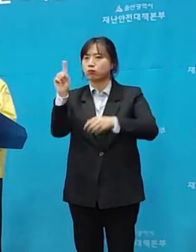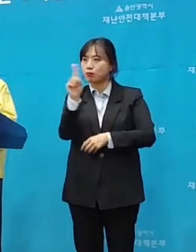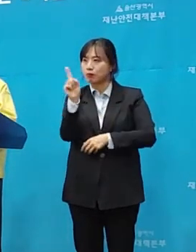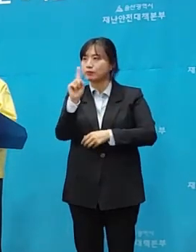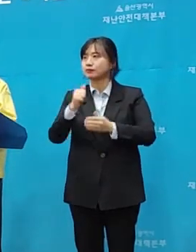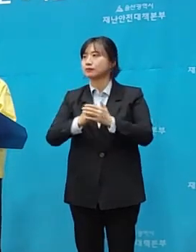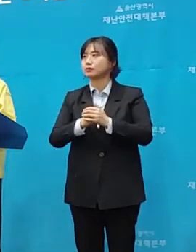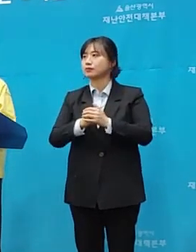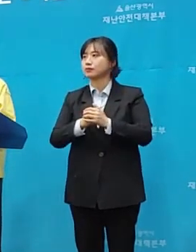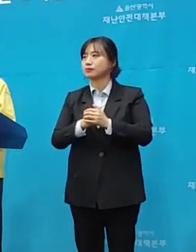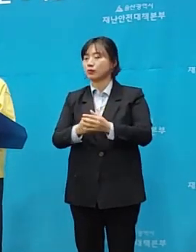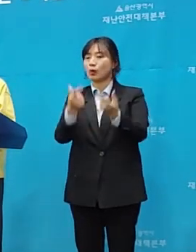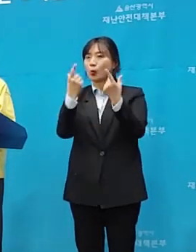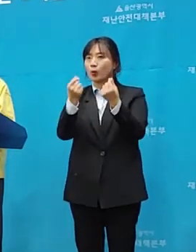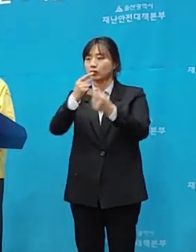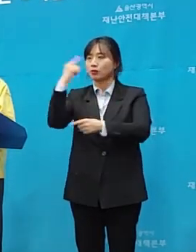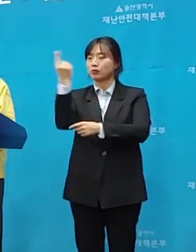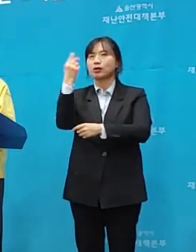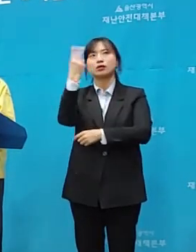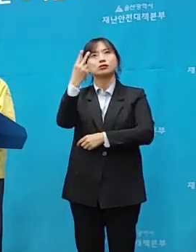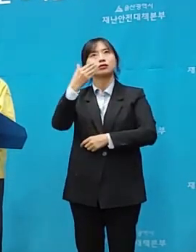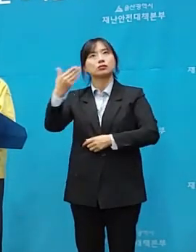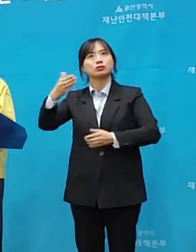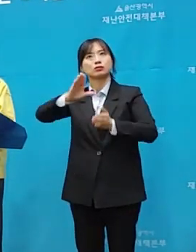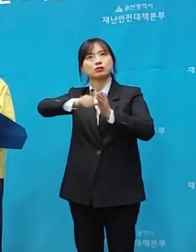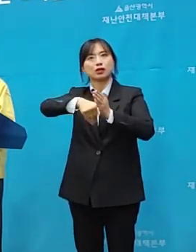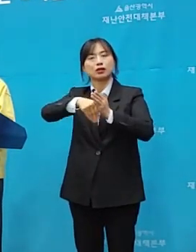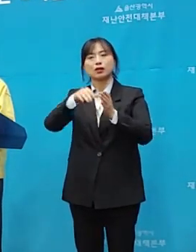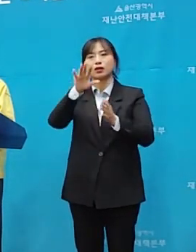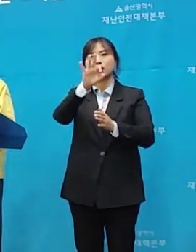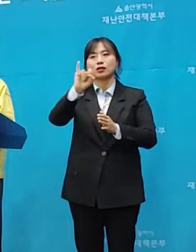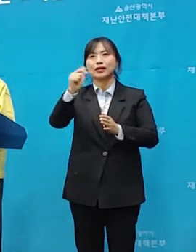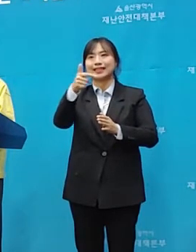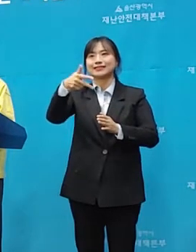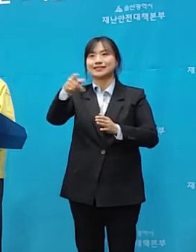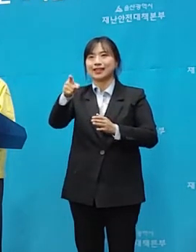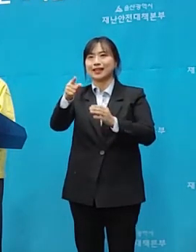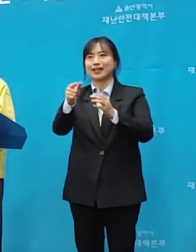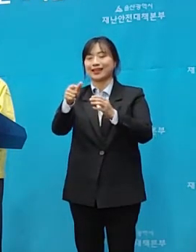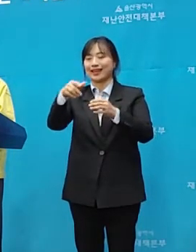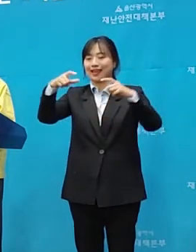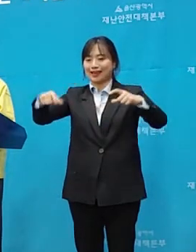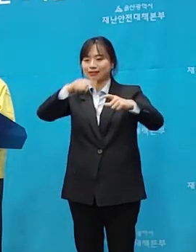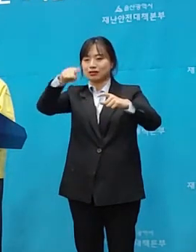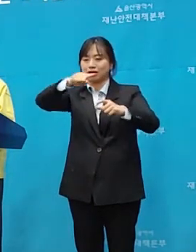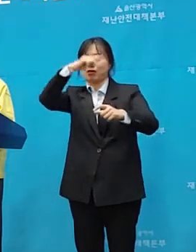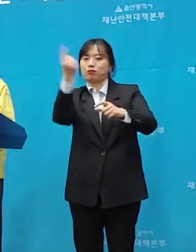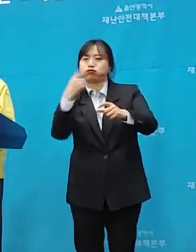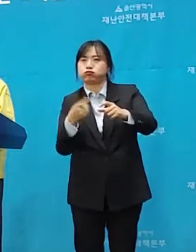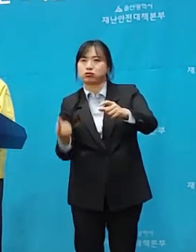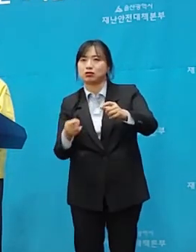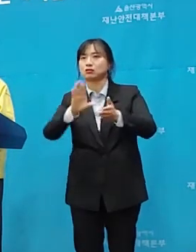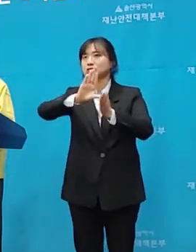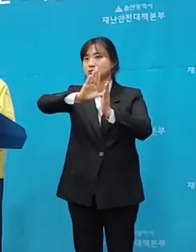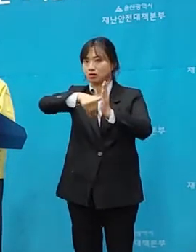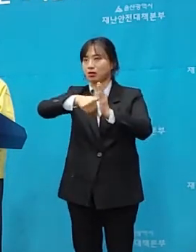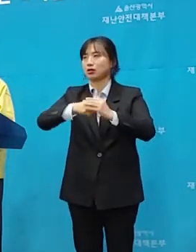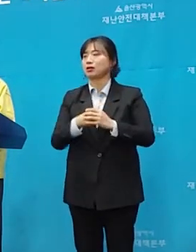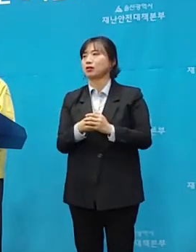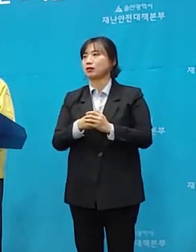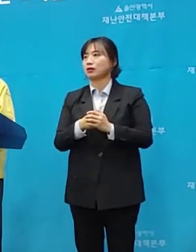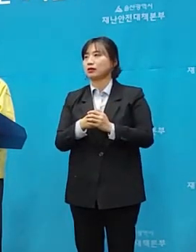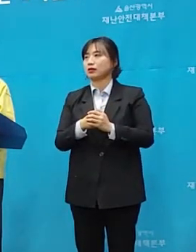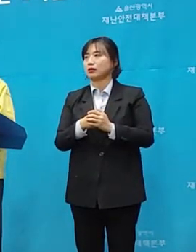다음에 같은 기종 헬기가 2009년 인제 부시착 사고 당시에 뭐 회로 보호 차단기를 뽑아놓은